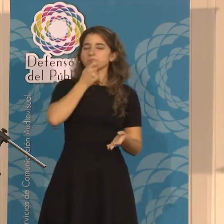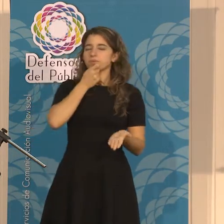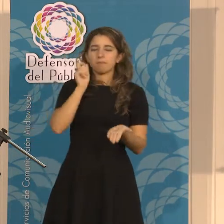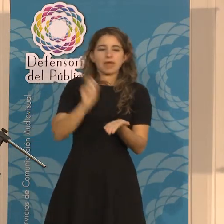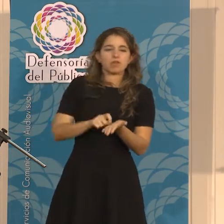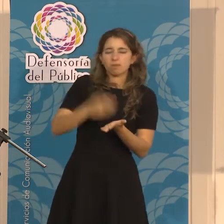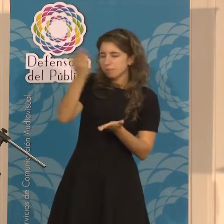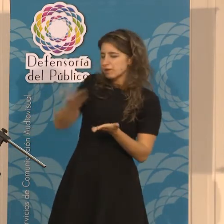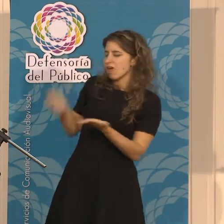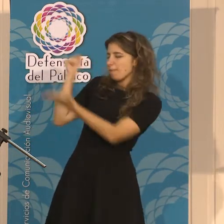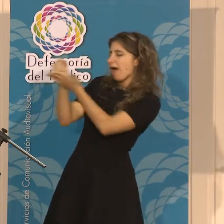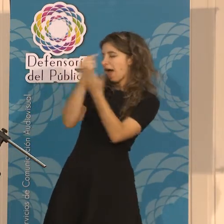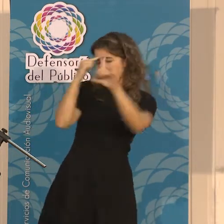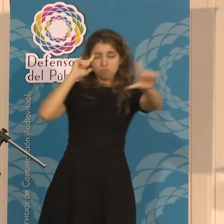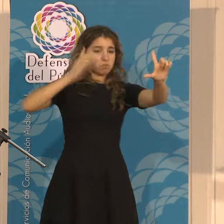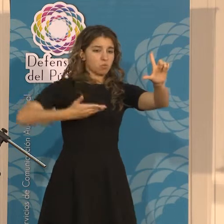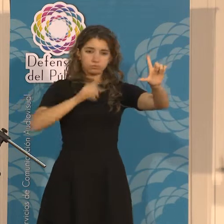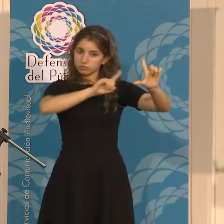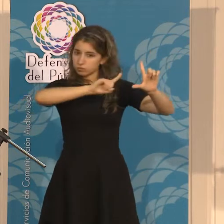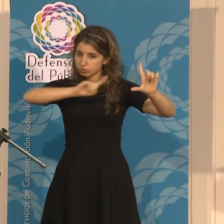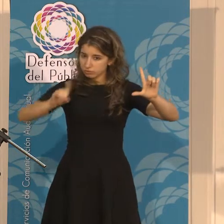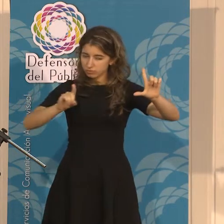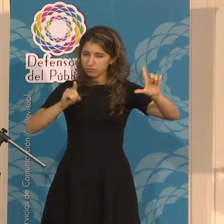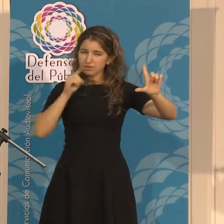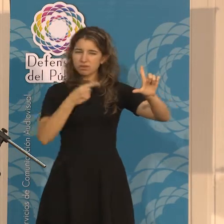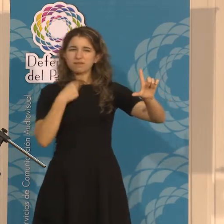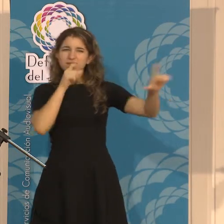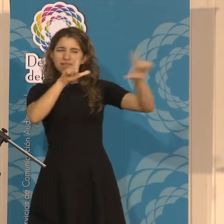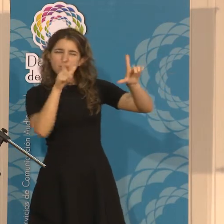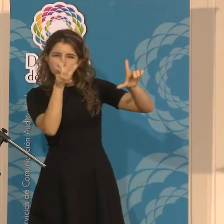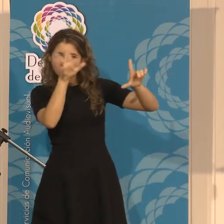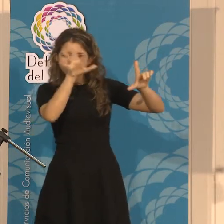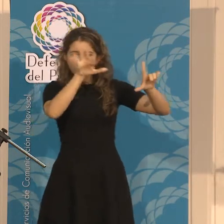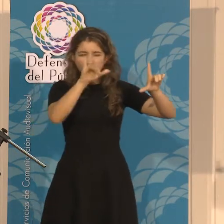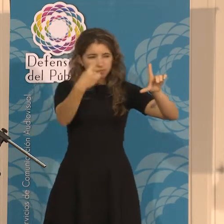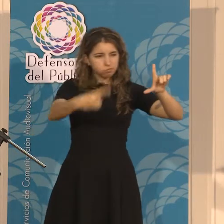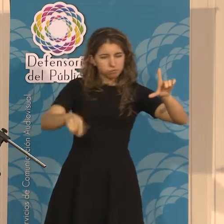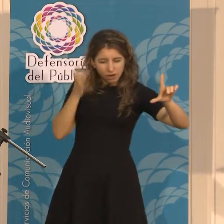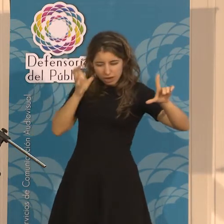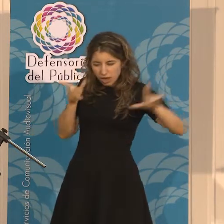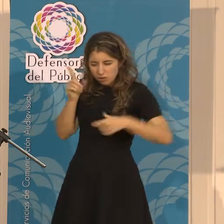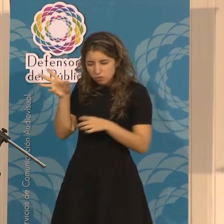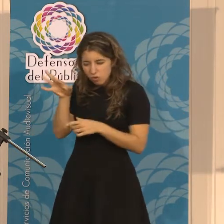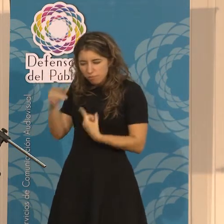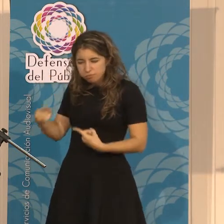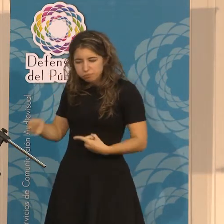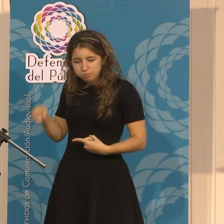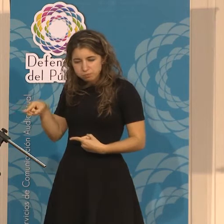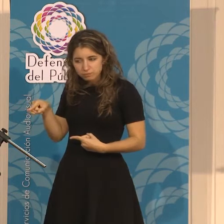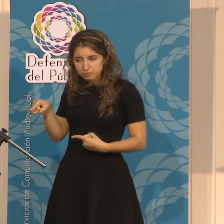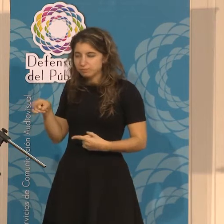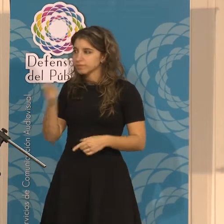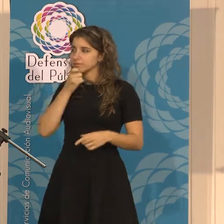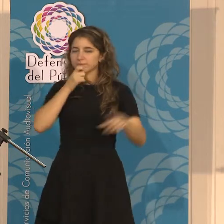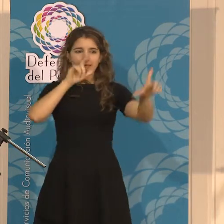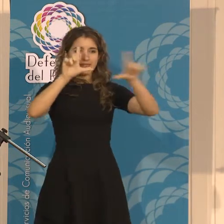requiere una puesta en crisis permanente de las prácticas cotidianas incluso de las que dinamizan el trabajo de cada día es decir no solo de